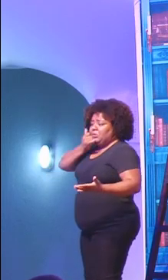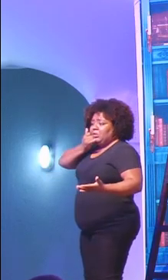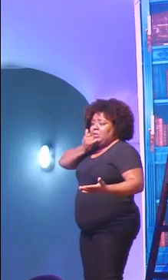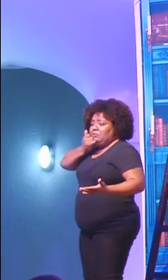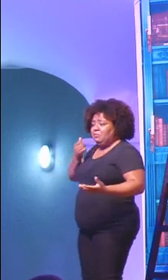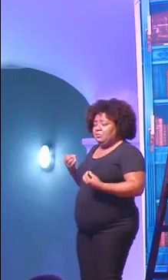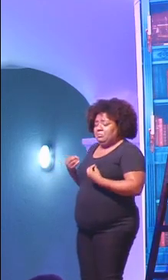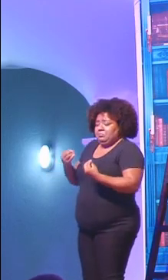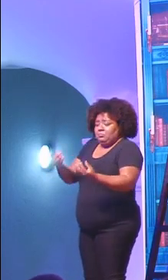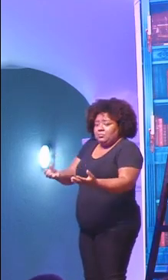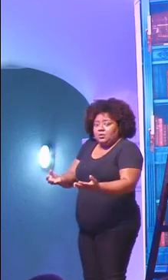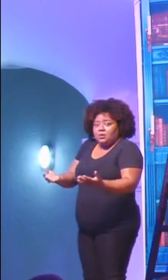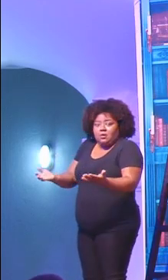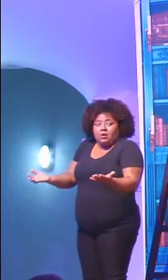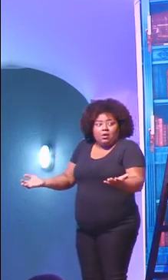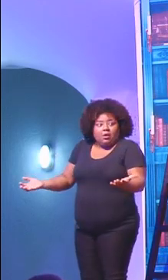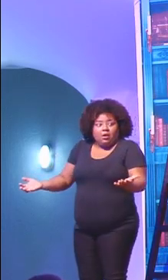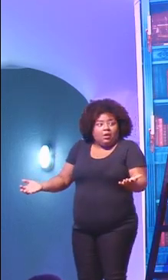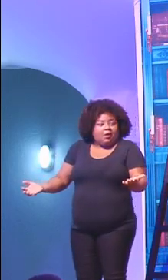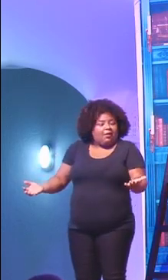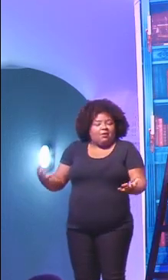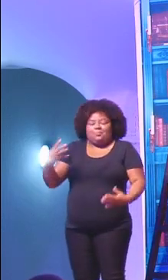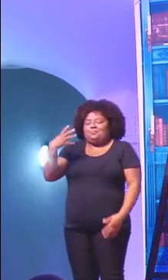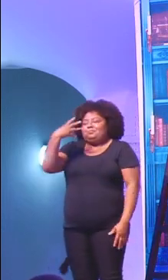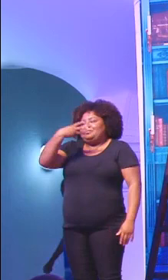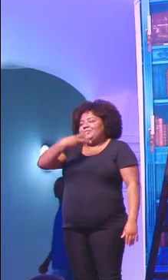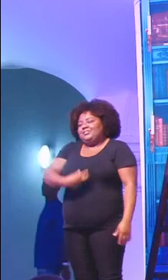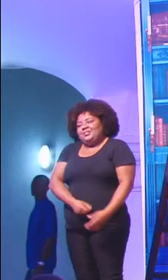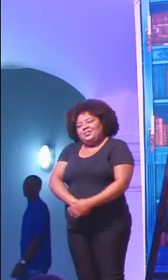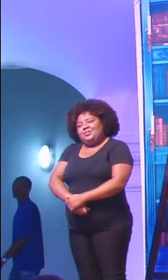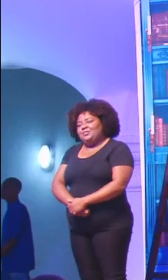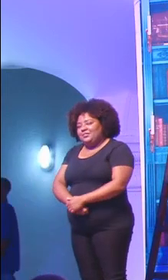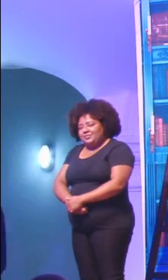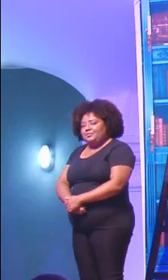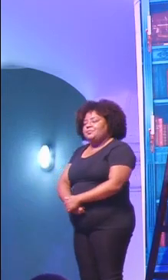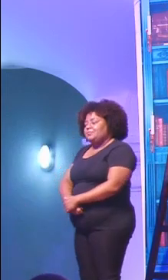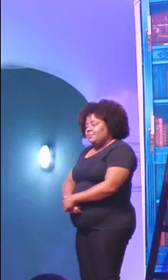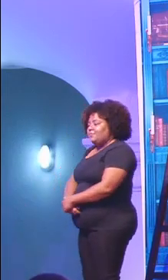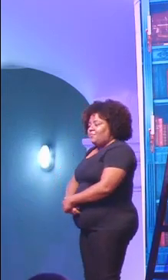será que aconteceu? E isso é tão bonito e é tão